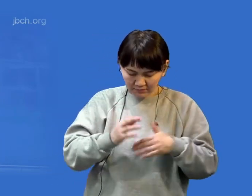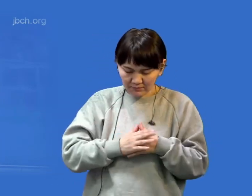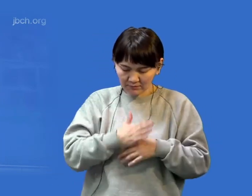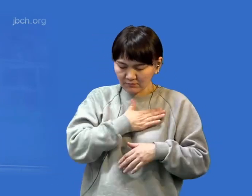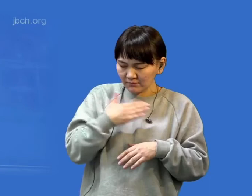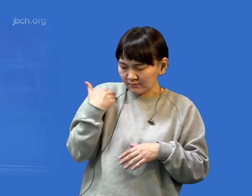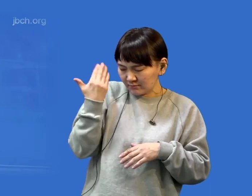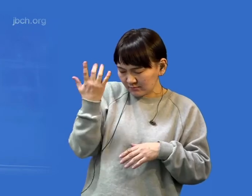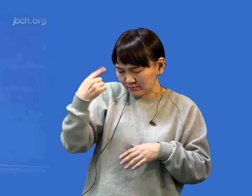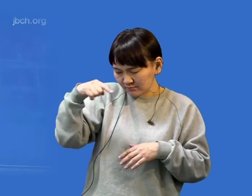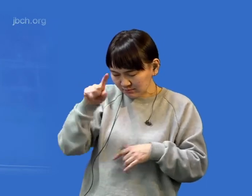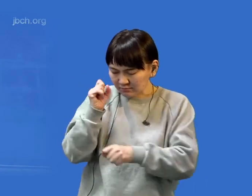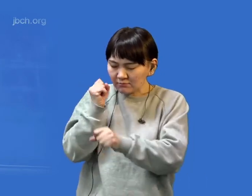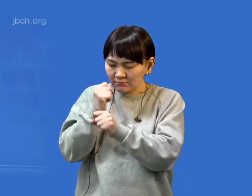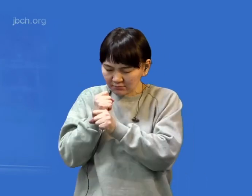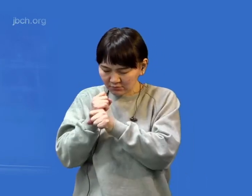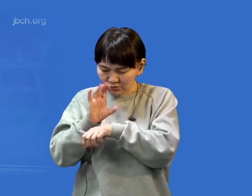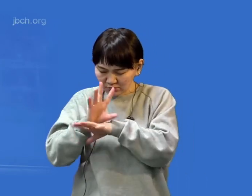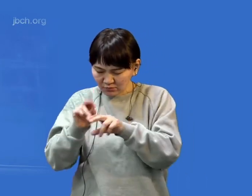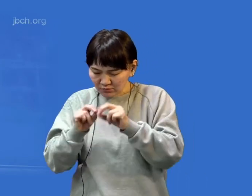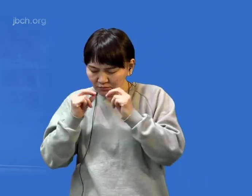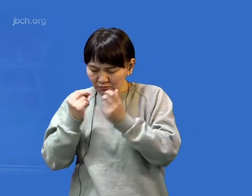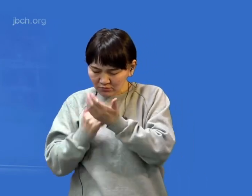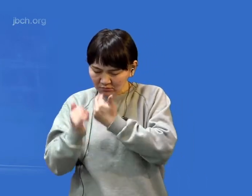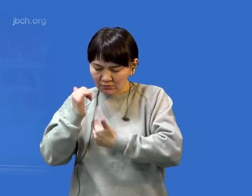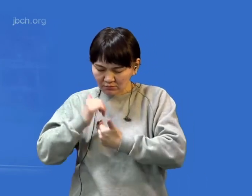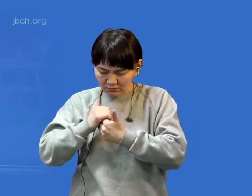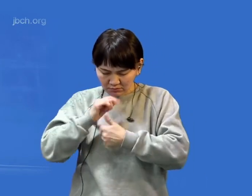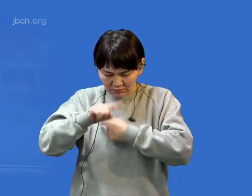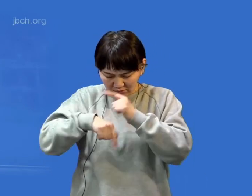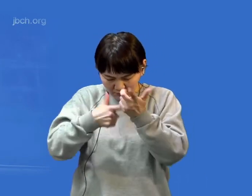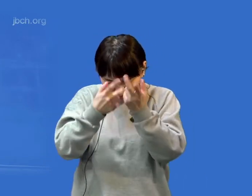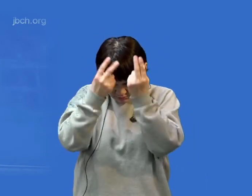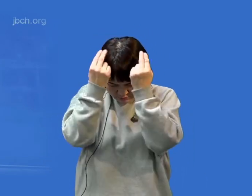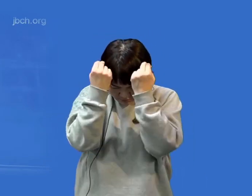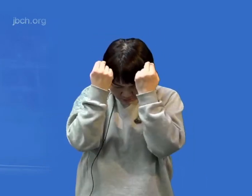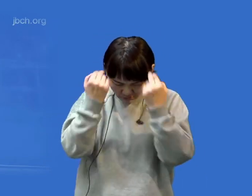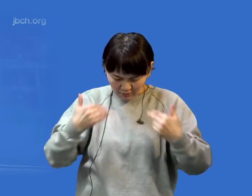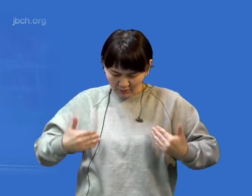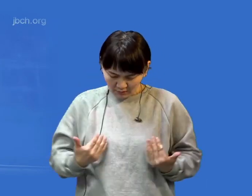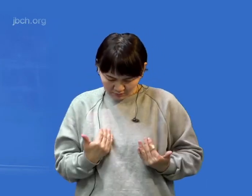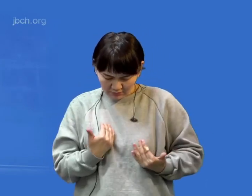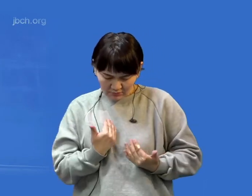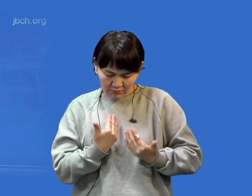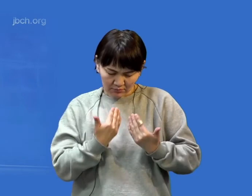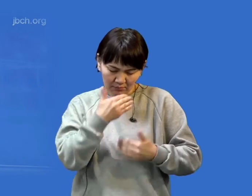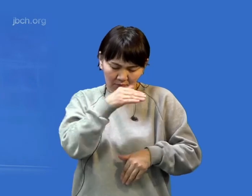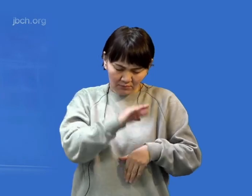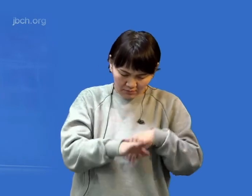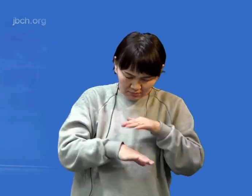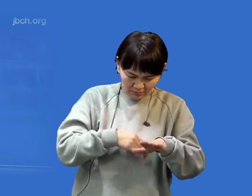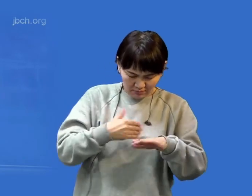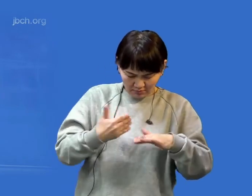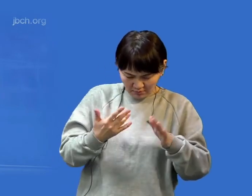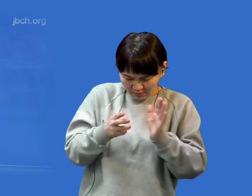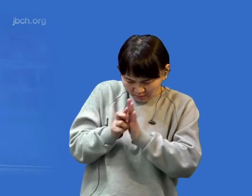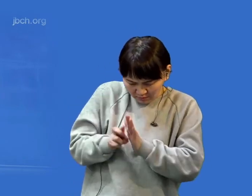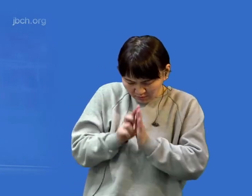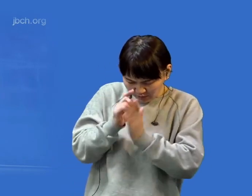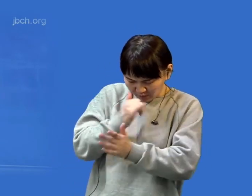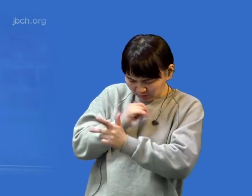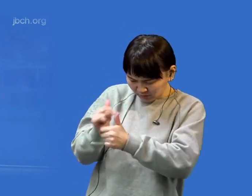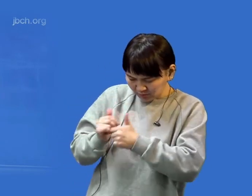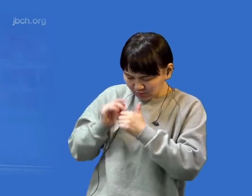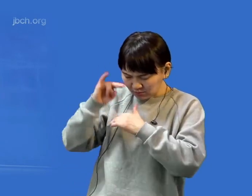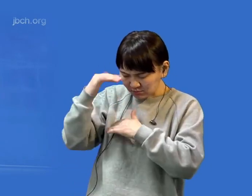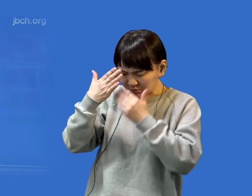эзэн таны ажилдаг чуулган дотор дуулууртай байж амьдрахаар хамт аж өдөрдөж байгаа нэг үсэлд талархлаа. Бид